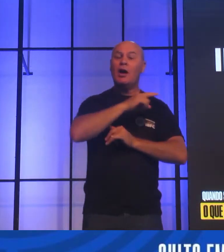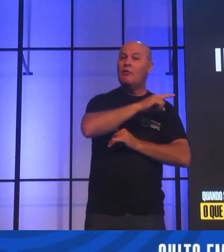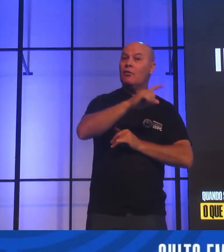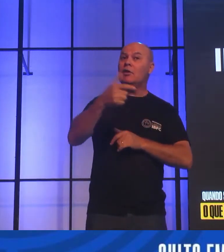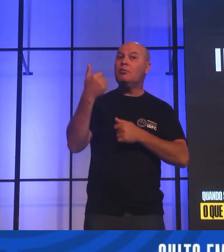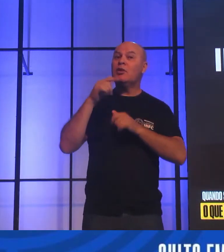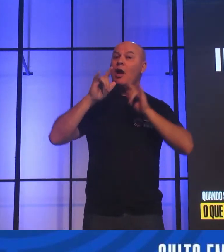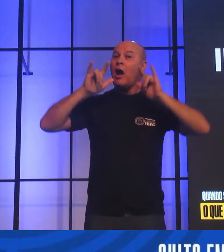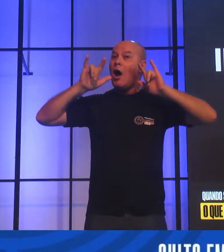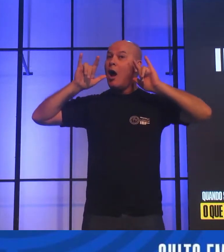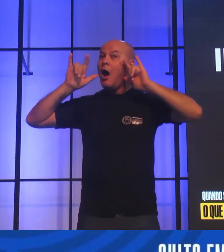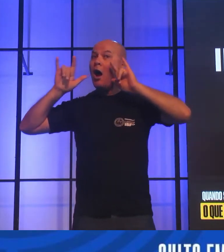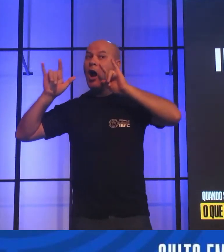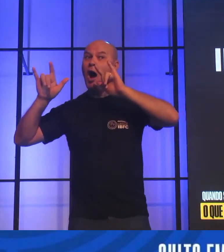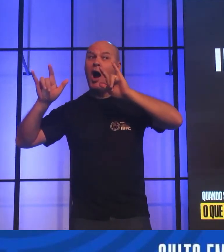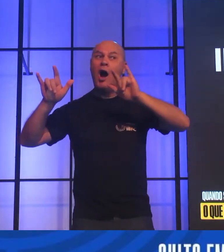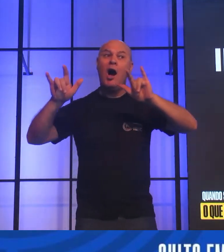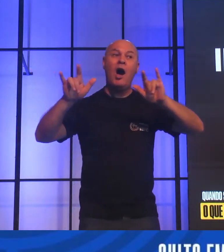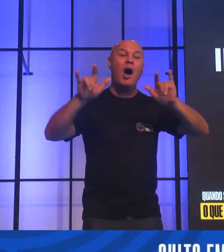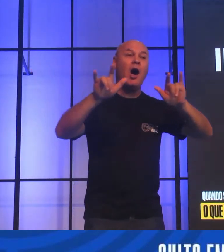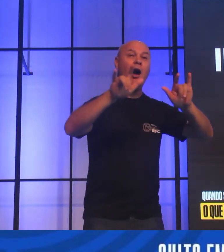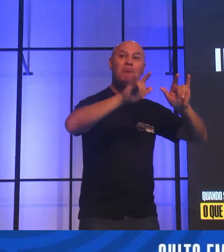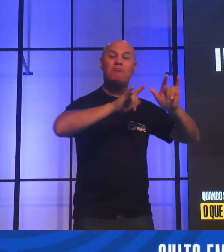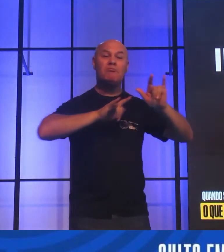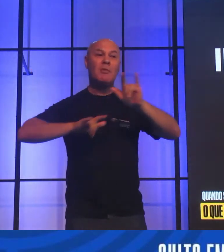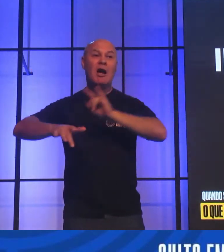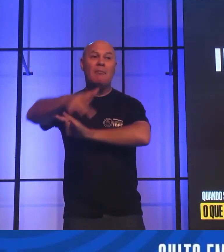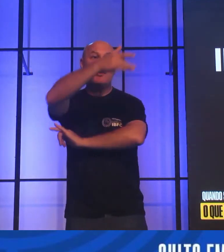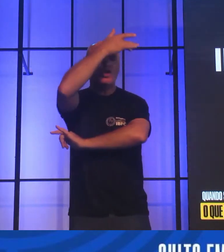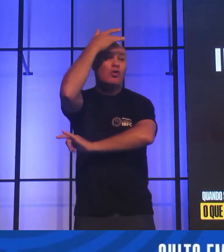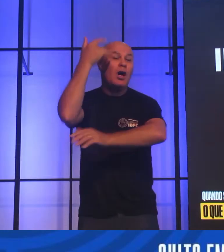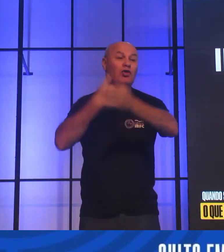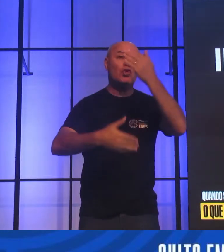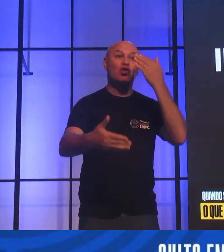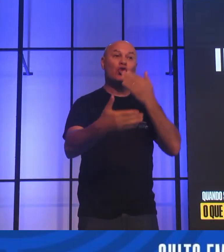seus próximos, os seus amigos, e odeie.